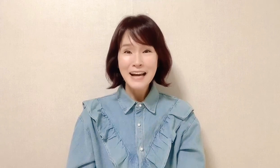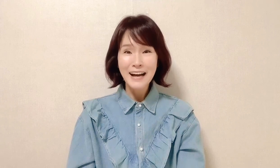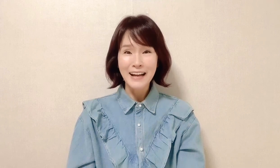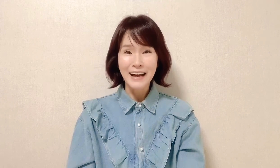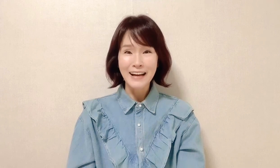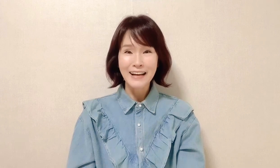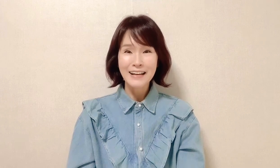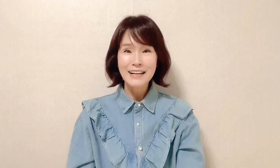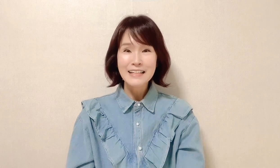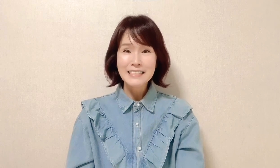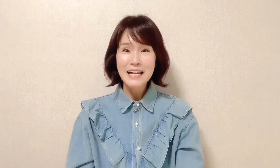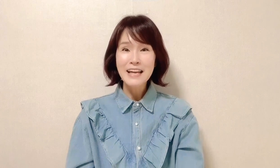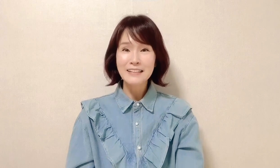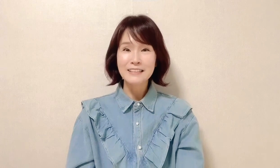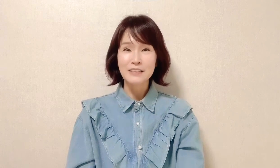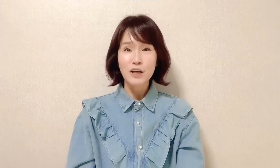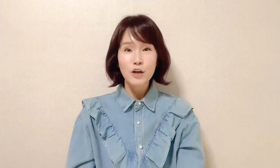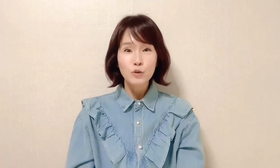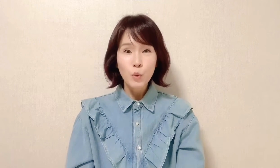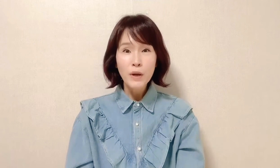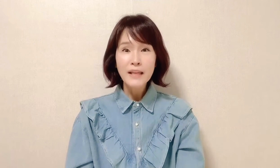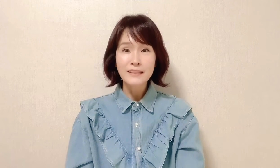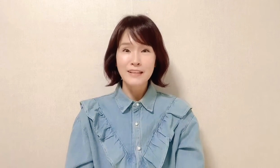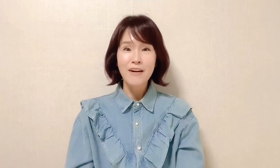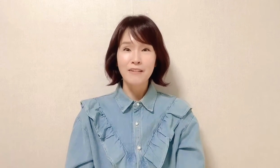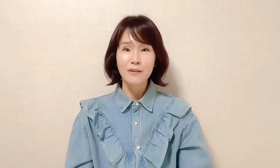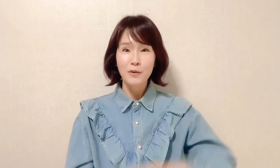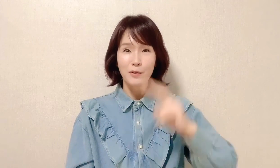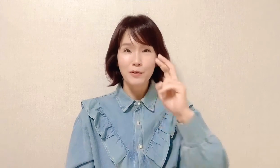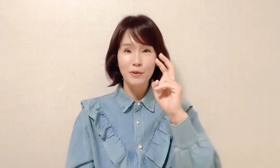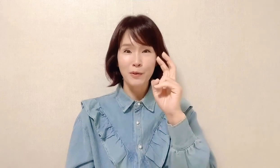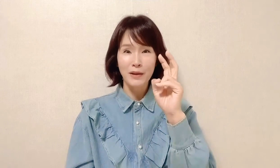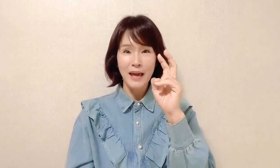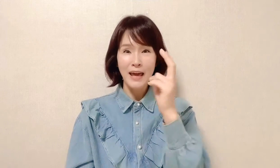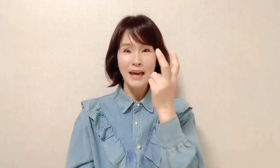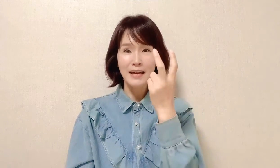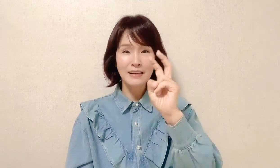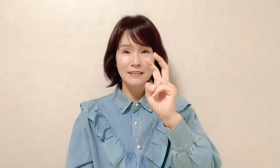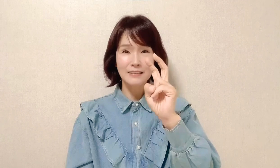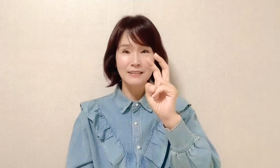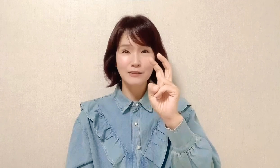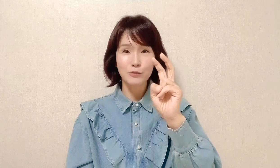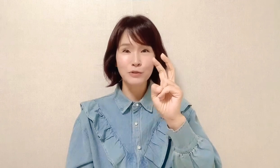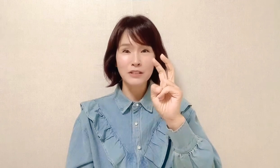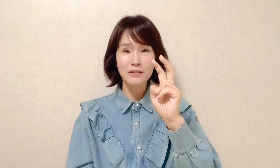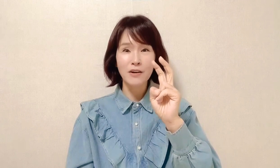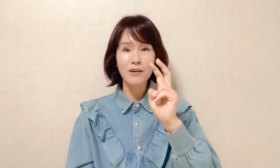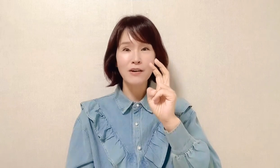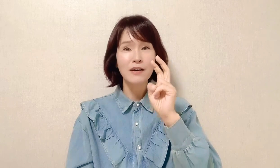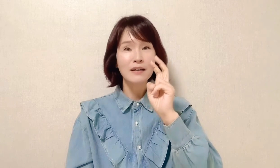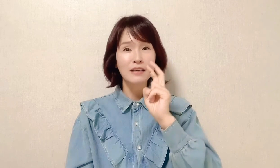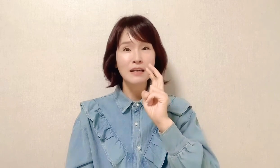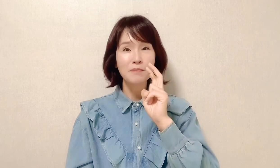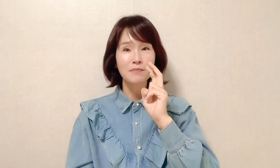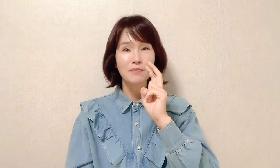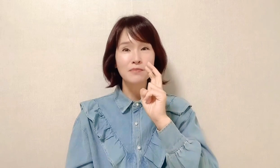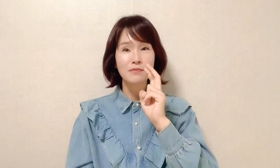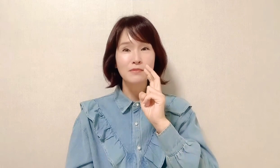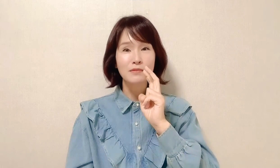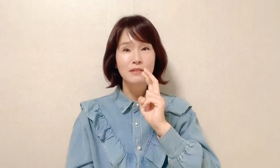찬양하라. 찬양은 노래는요. 이렇게 구부리셔서 입